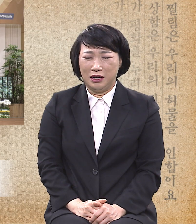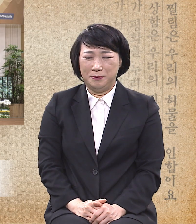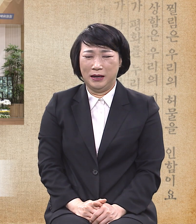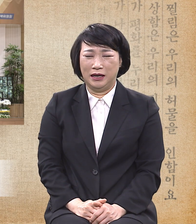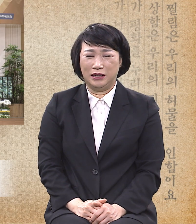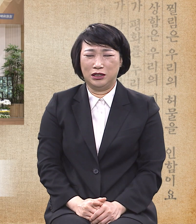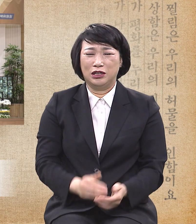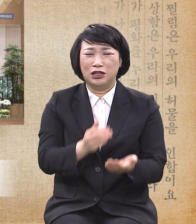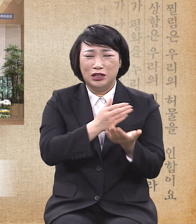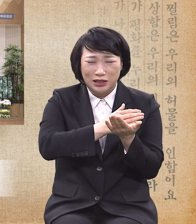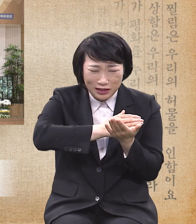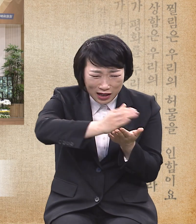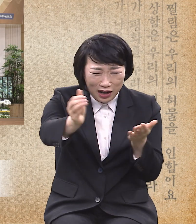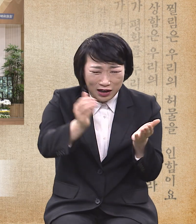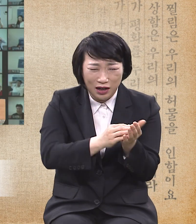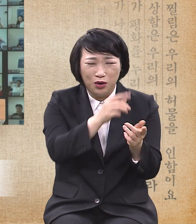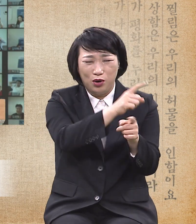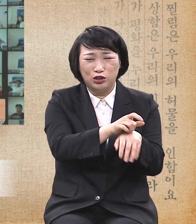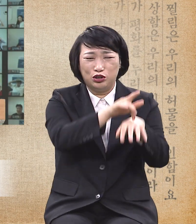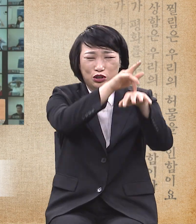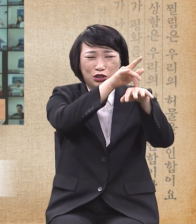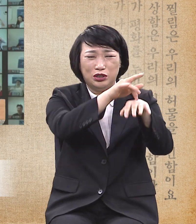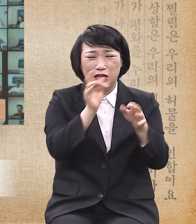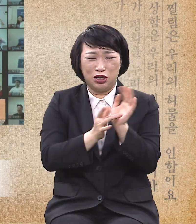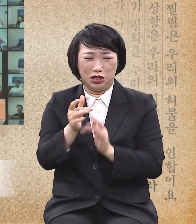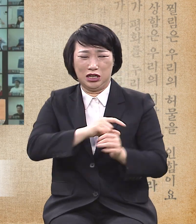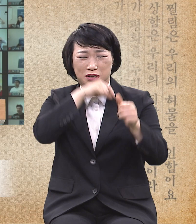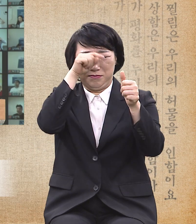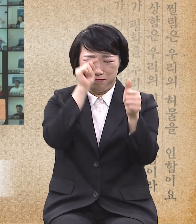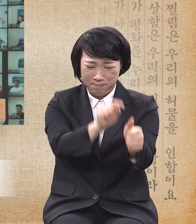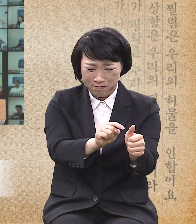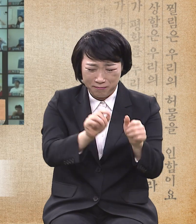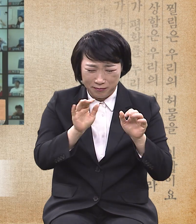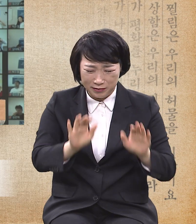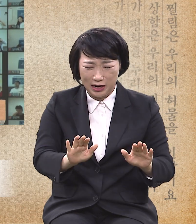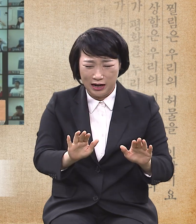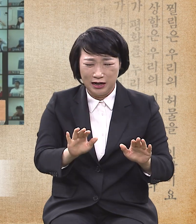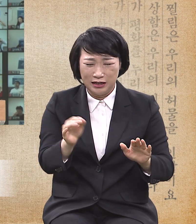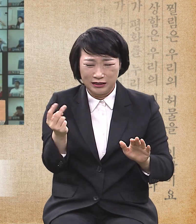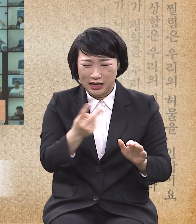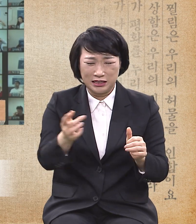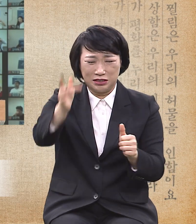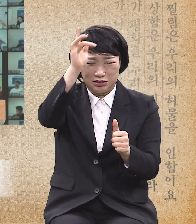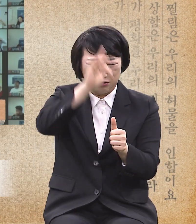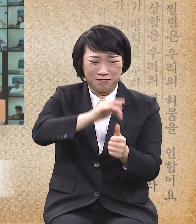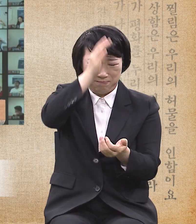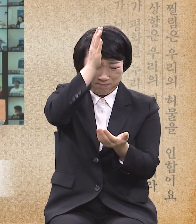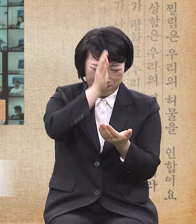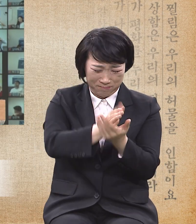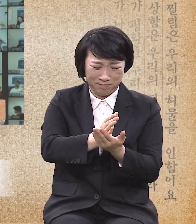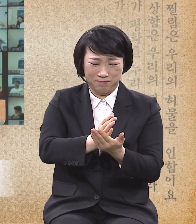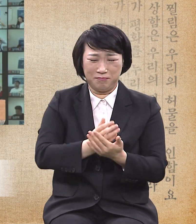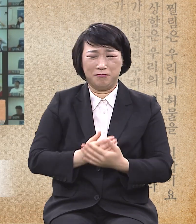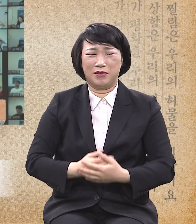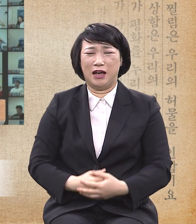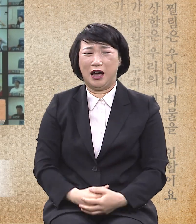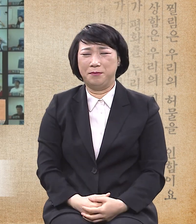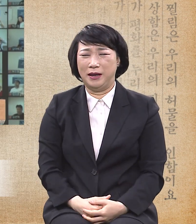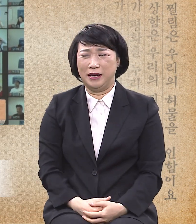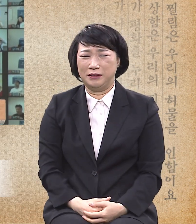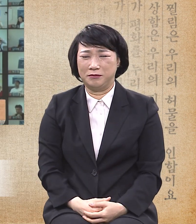나간 원수야 예수님의 이름으로 엄히 명하노니 다시는 들어오지 마라.